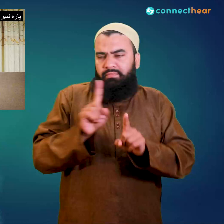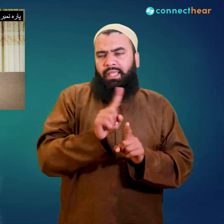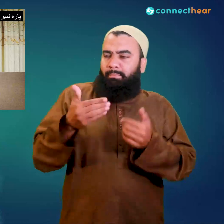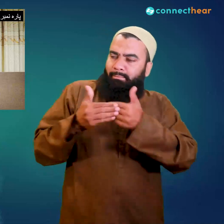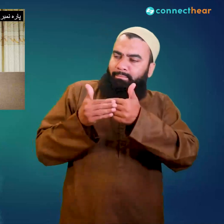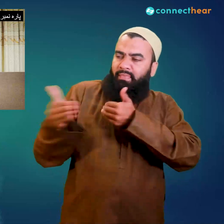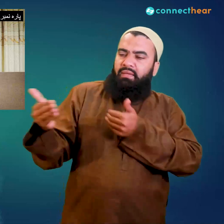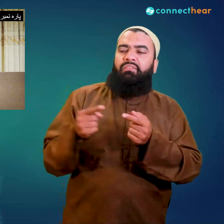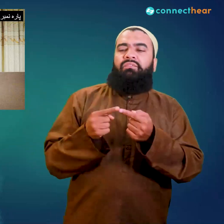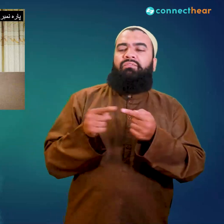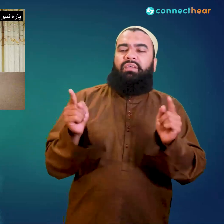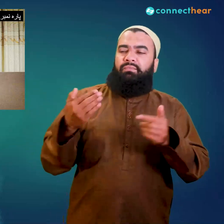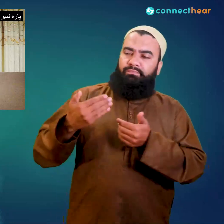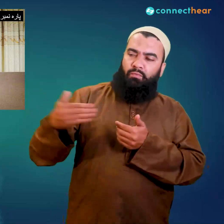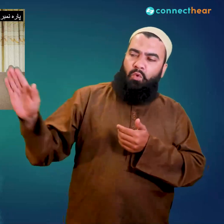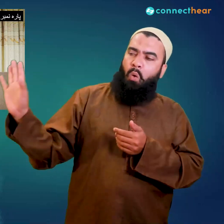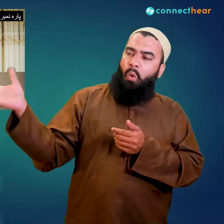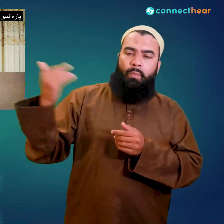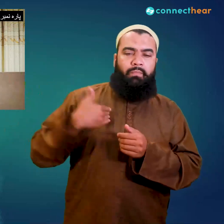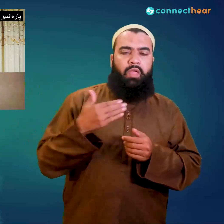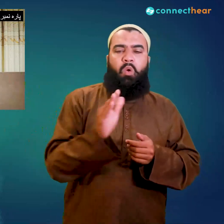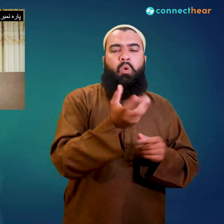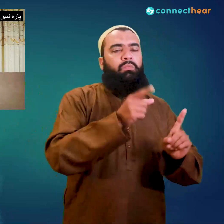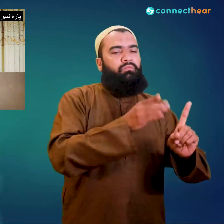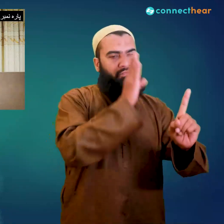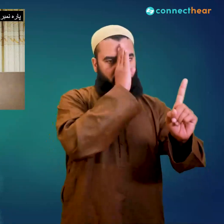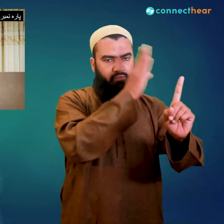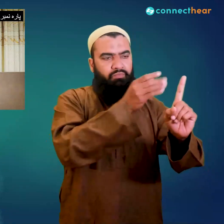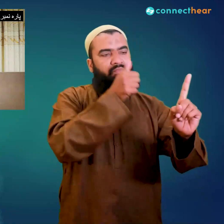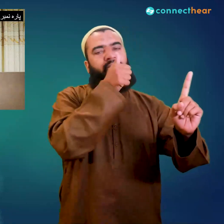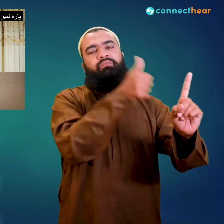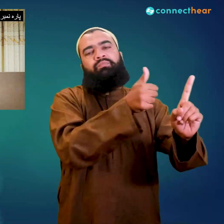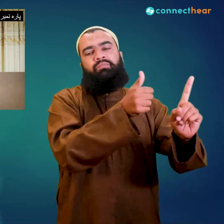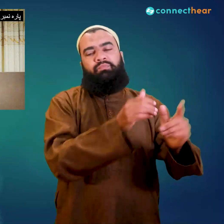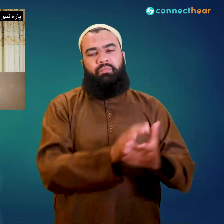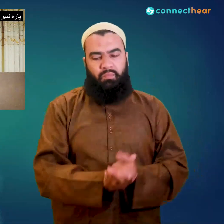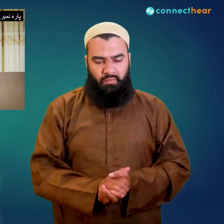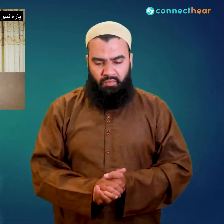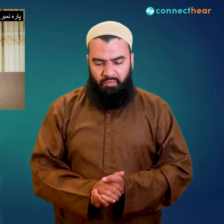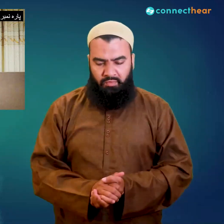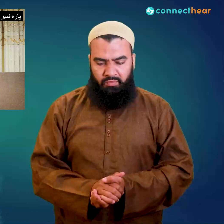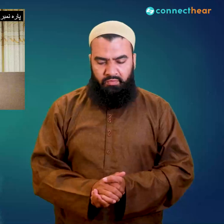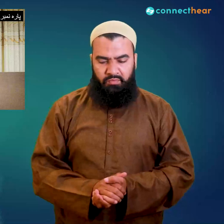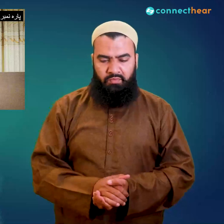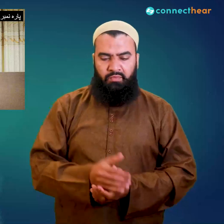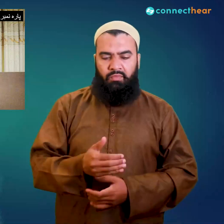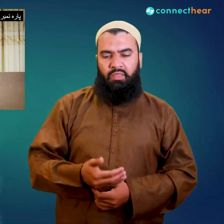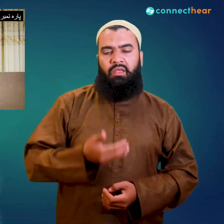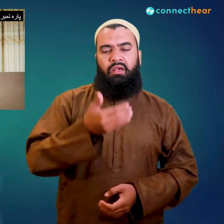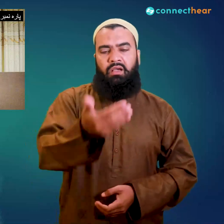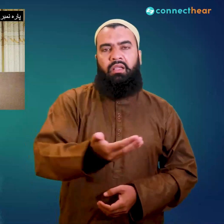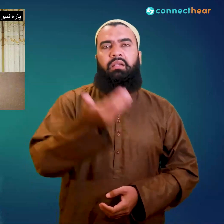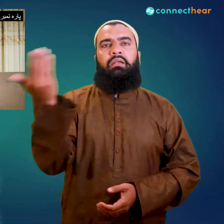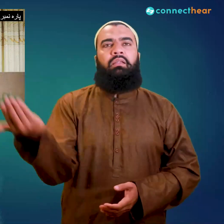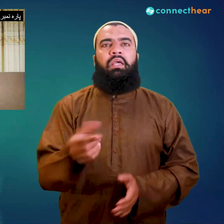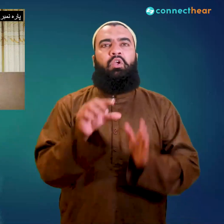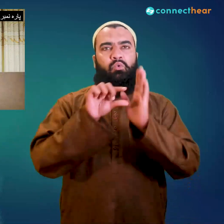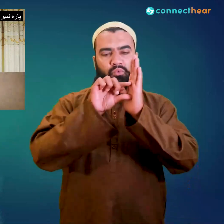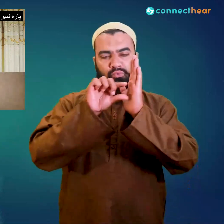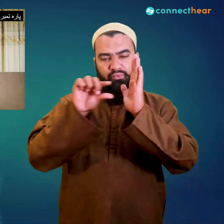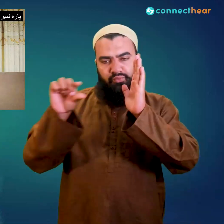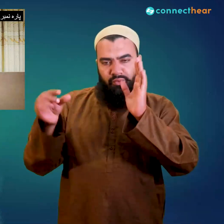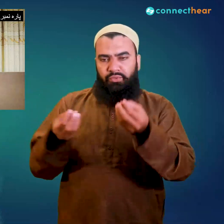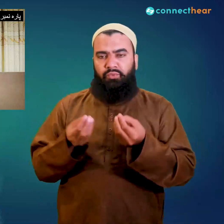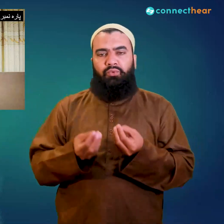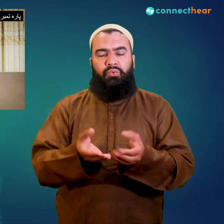آیت نمبر 111 پر سورہ یوسف مکمل ہوئی۔ اس کے بعد سورہ رعد کی ابتدا ہے۔